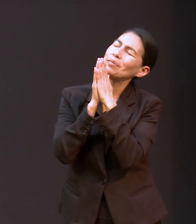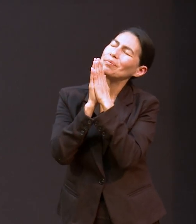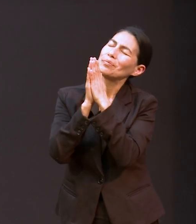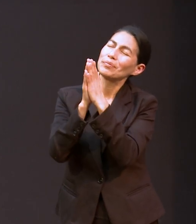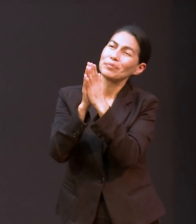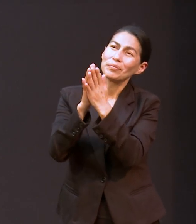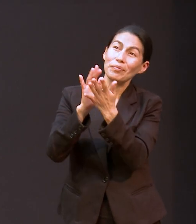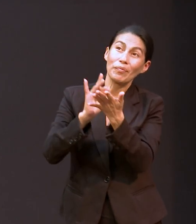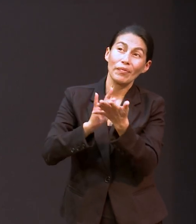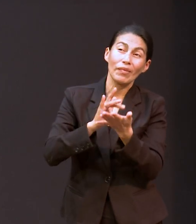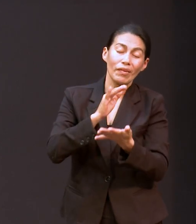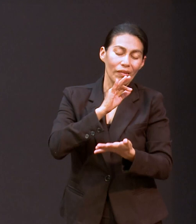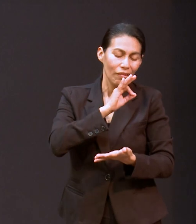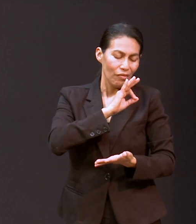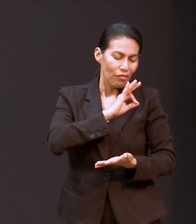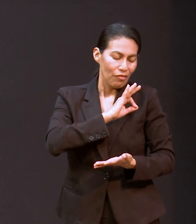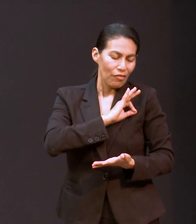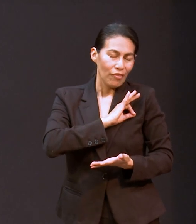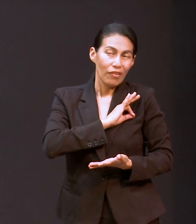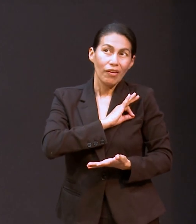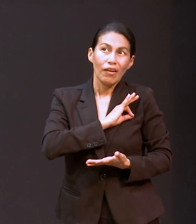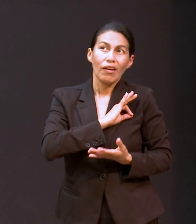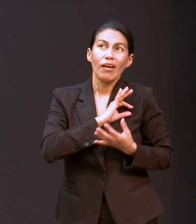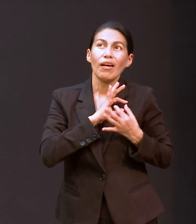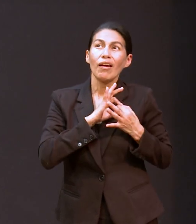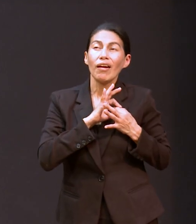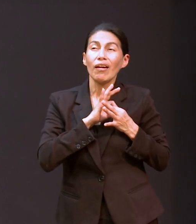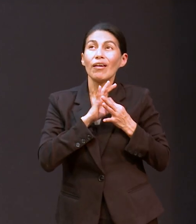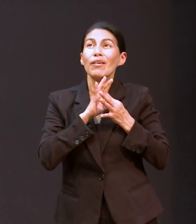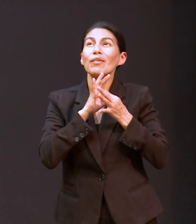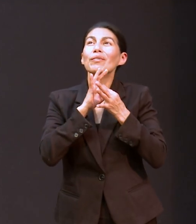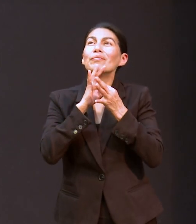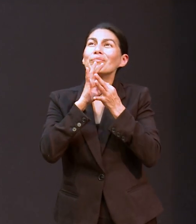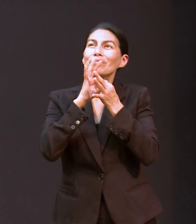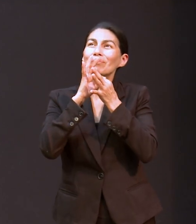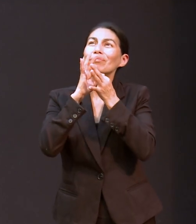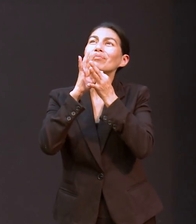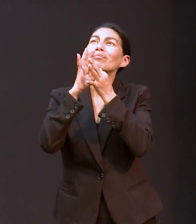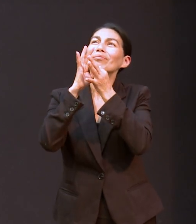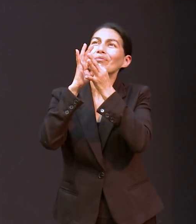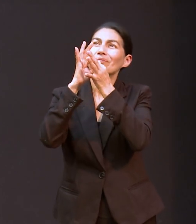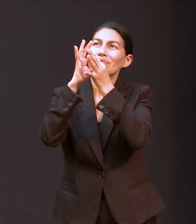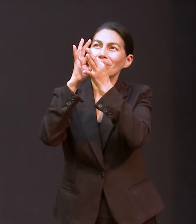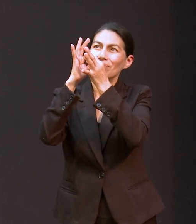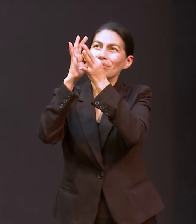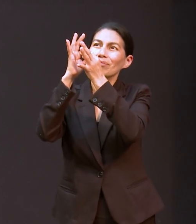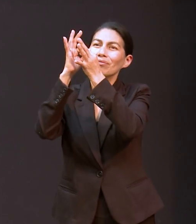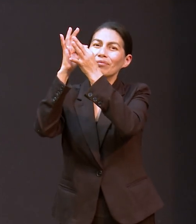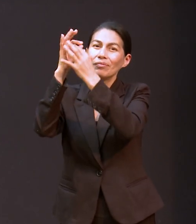por la fecha y tú también